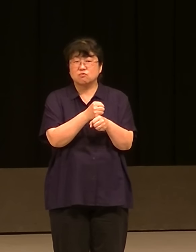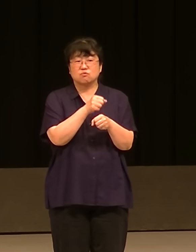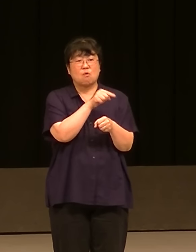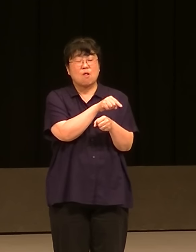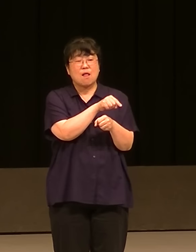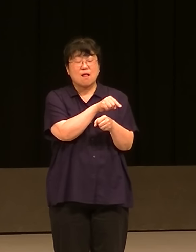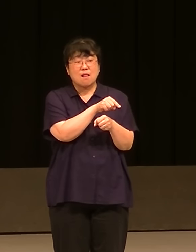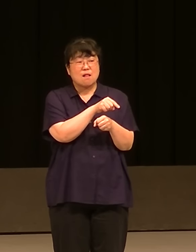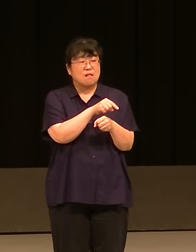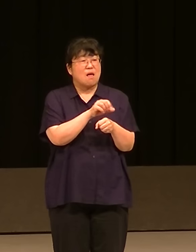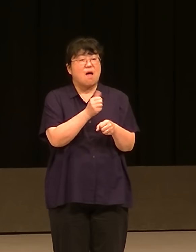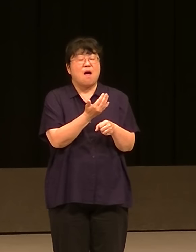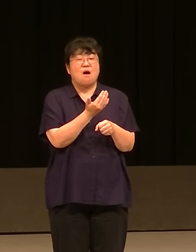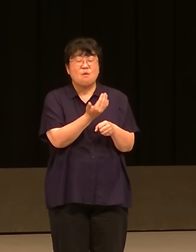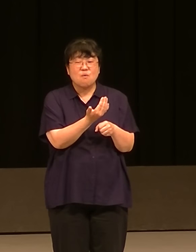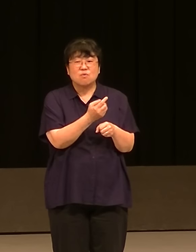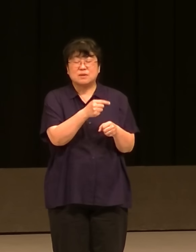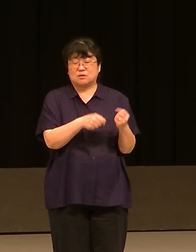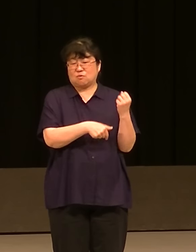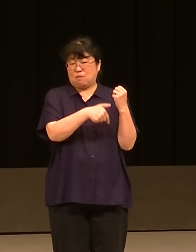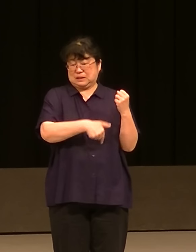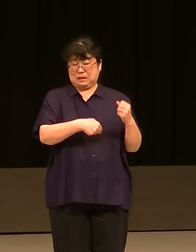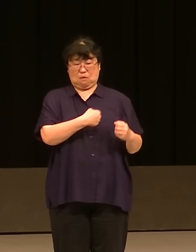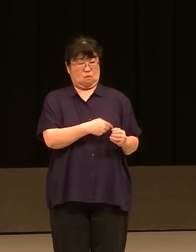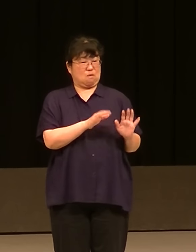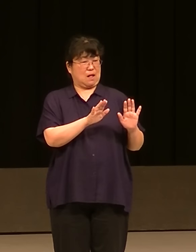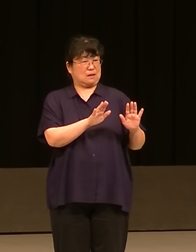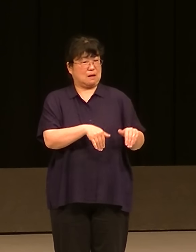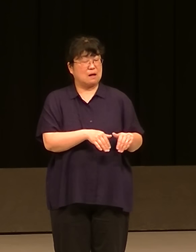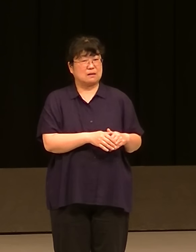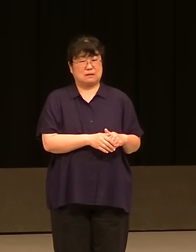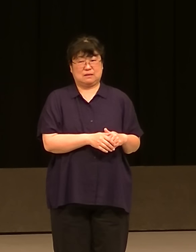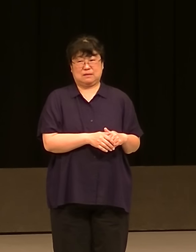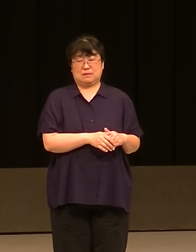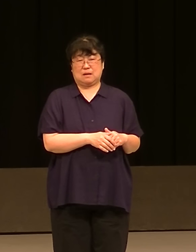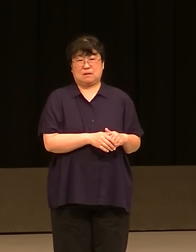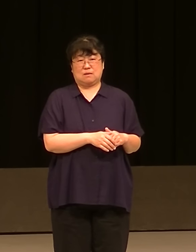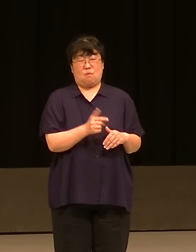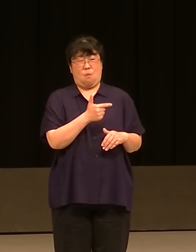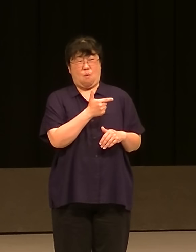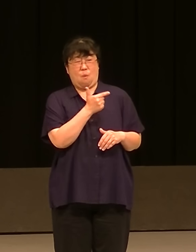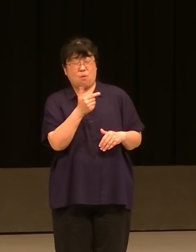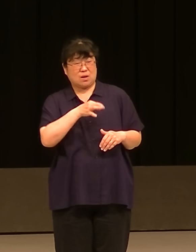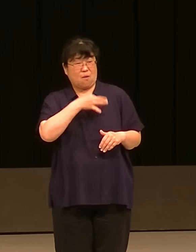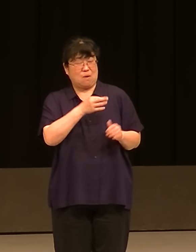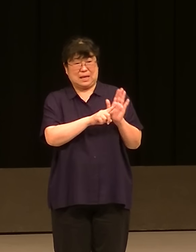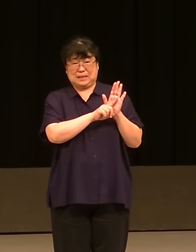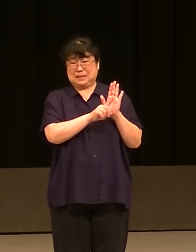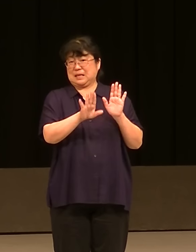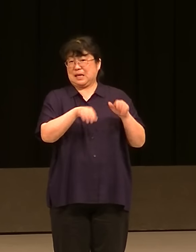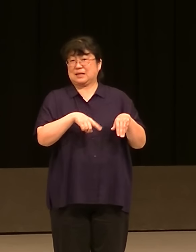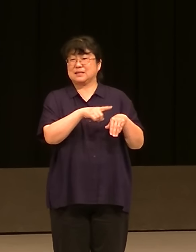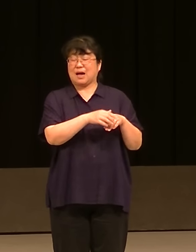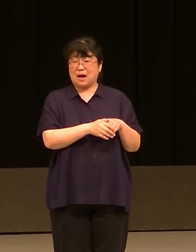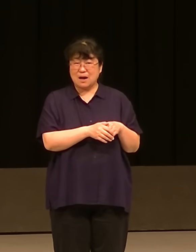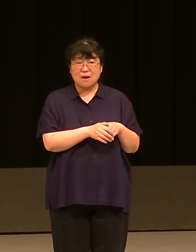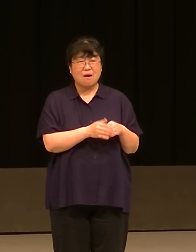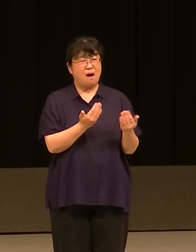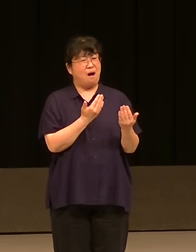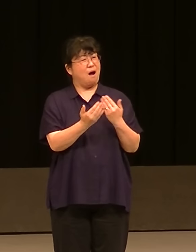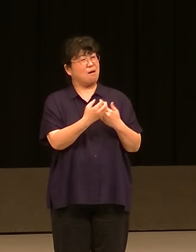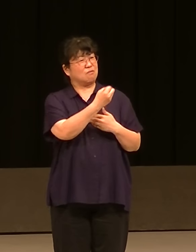アホノミクスの下心だったということを、大きな声 声で宣言をしたわけですね。まあそこまでは